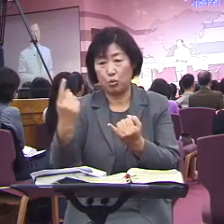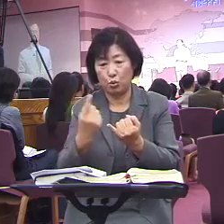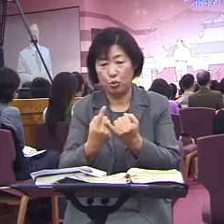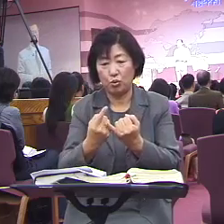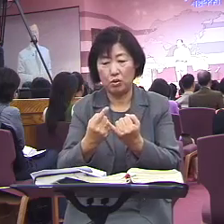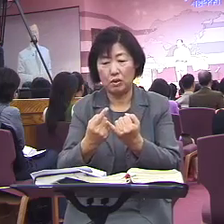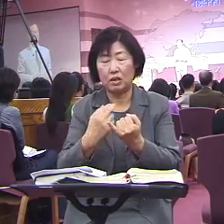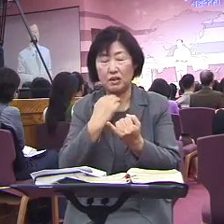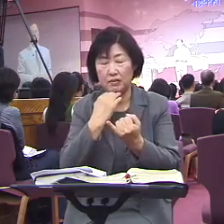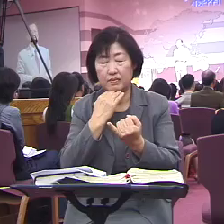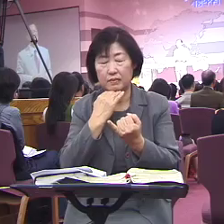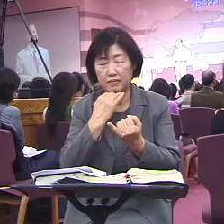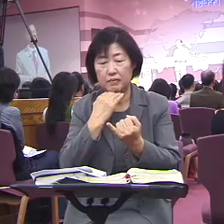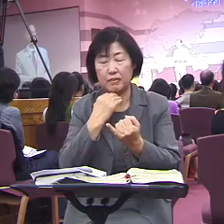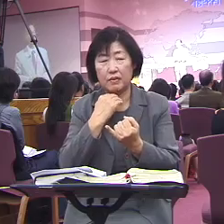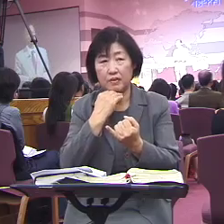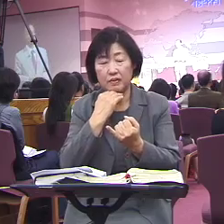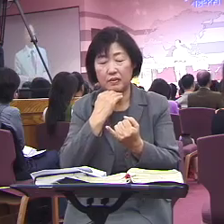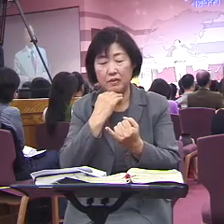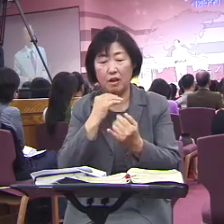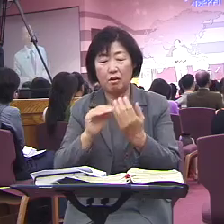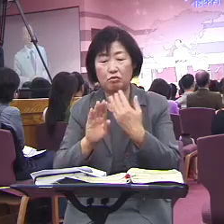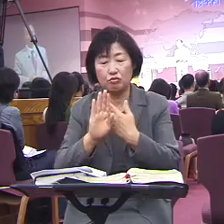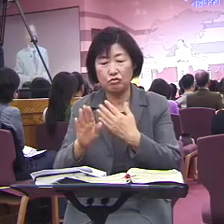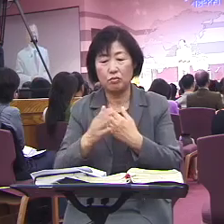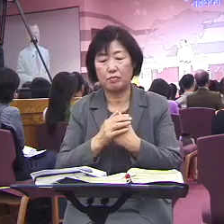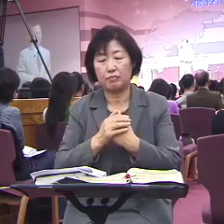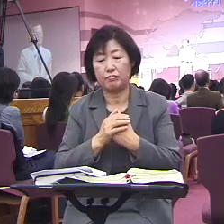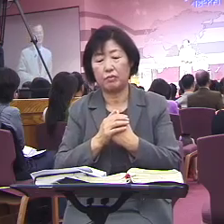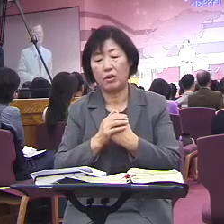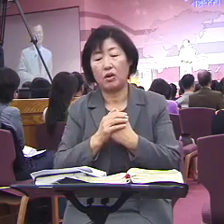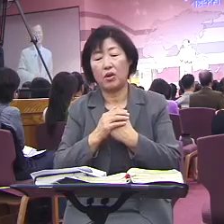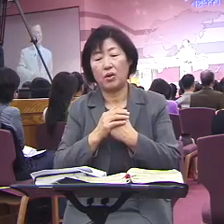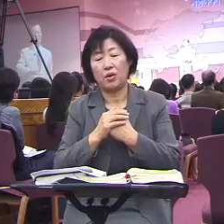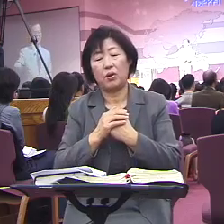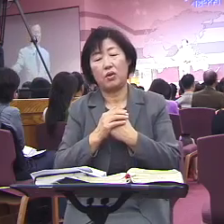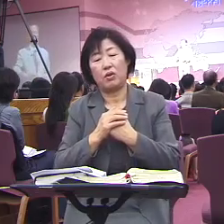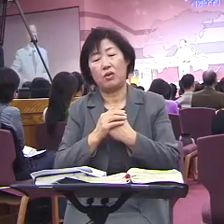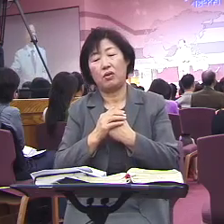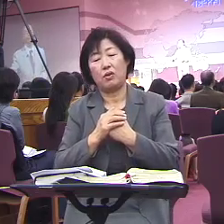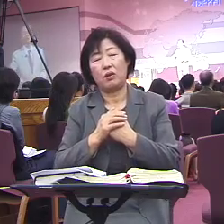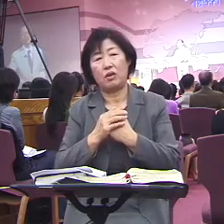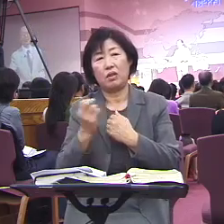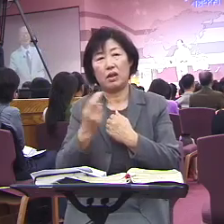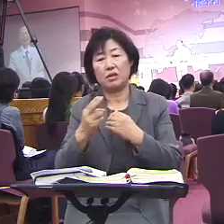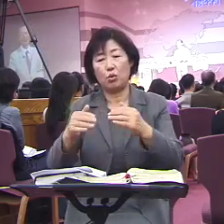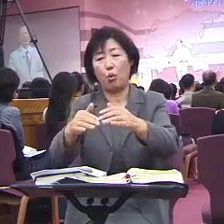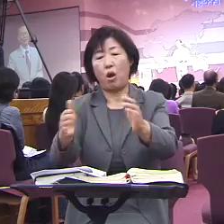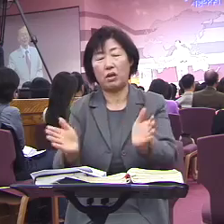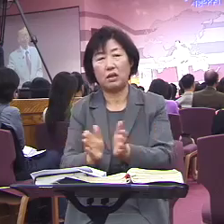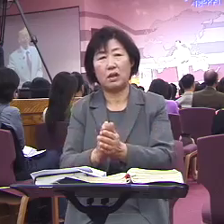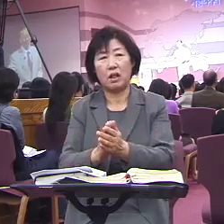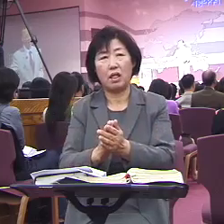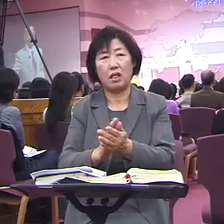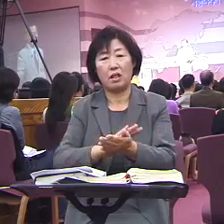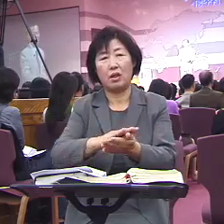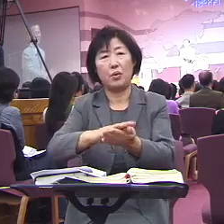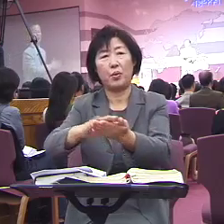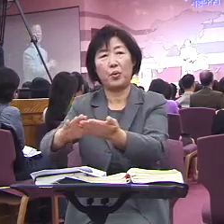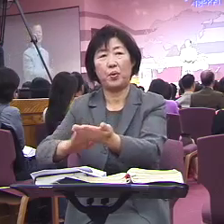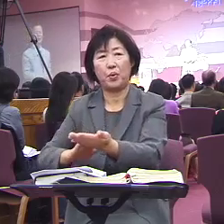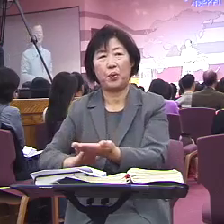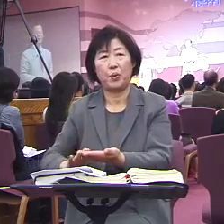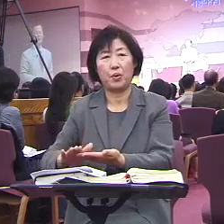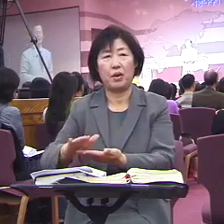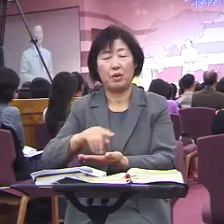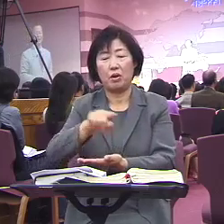돌아오기만을 기다려요. 한참 후에 푹 쉰 모습으로 돌아와서 원을 다시 치웁니다. 그때 이제 아이가